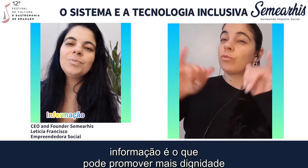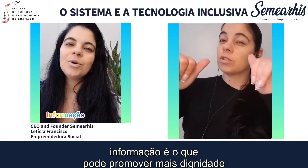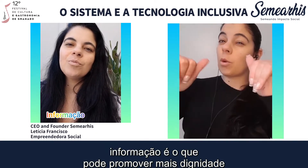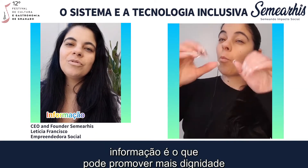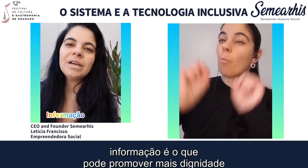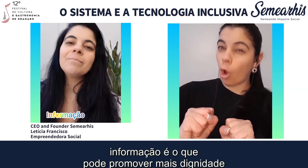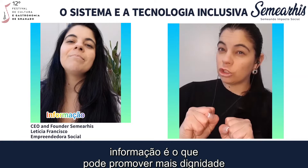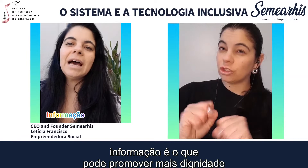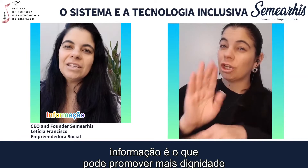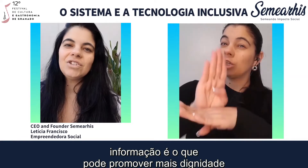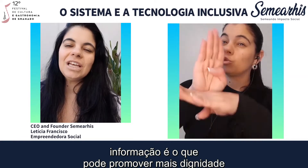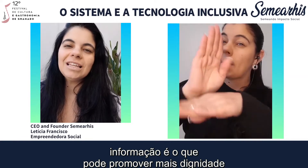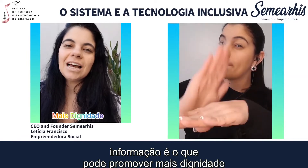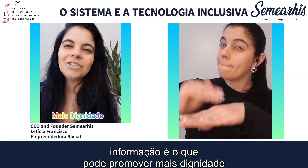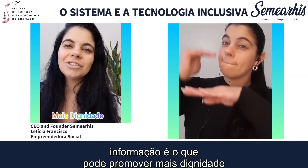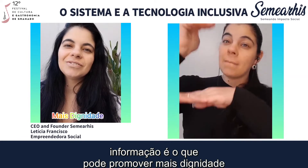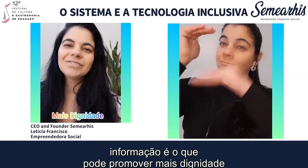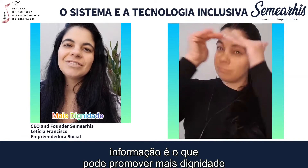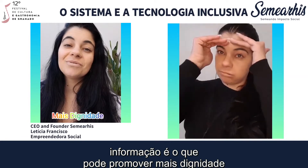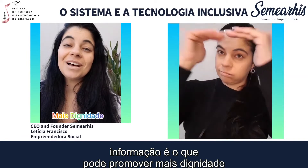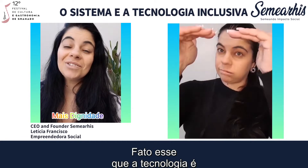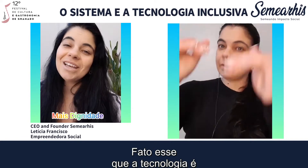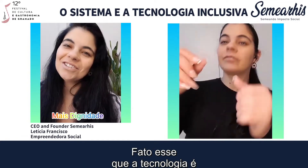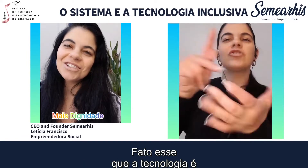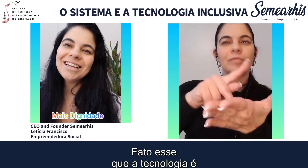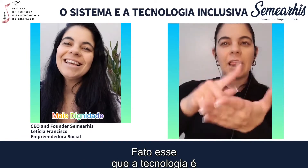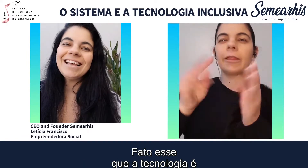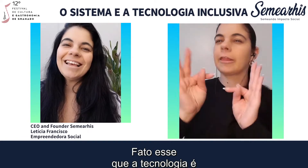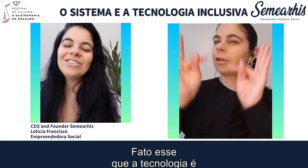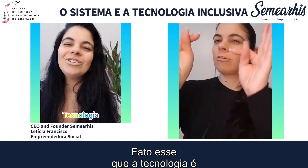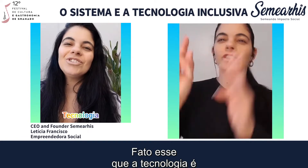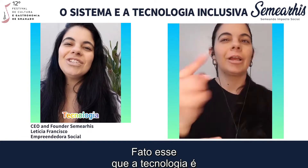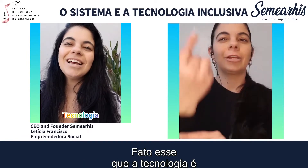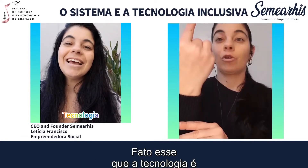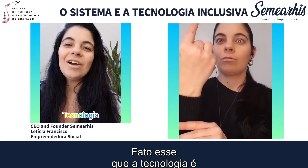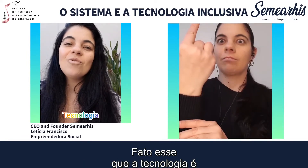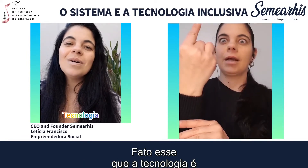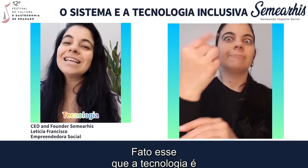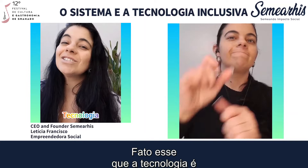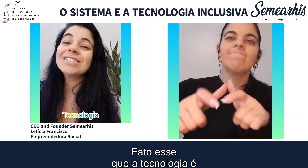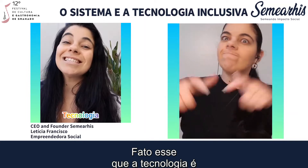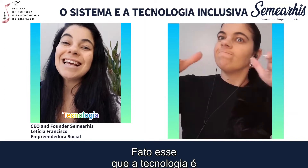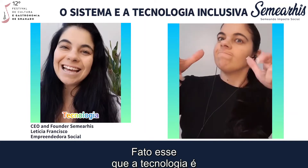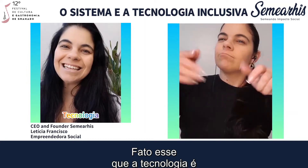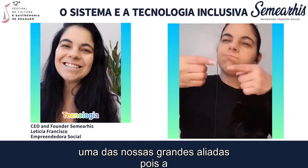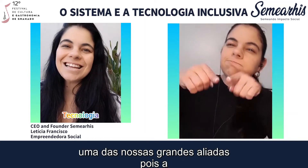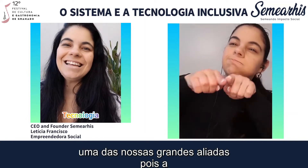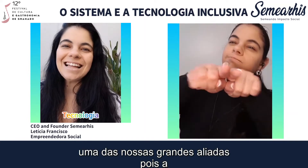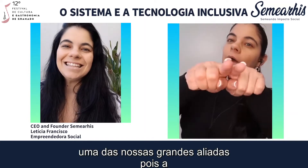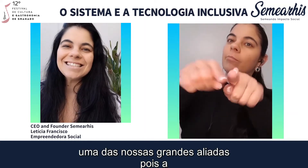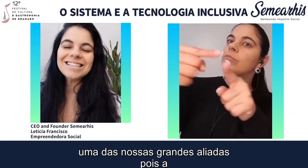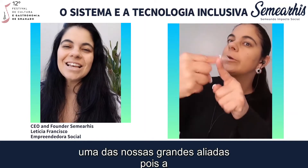é o que pode promover mais dignidade. Fato este que até tecnologia é uma das nossas